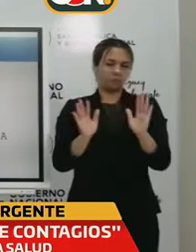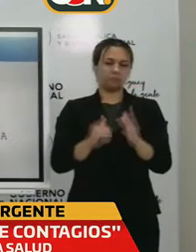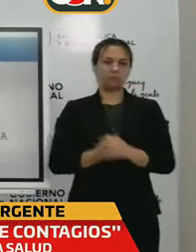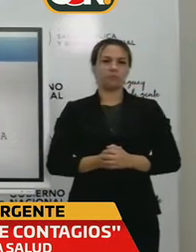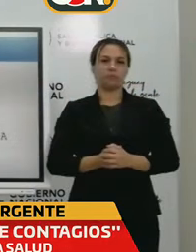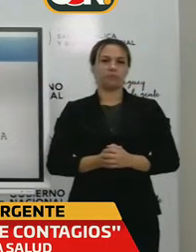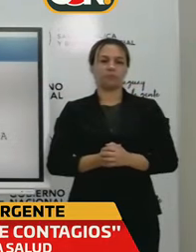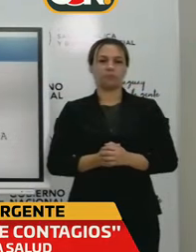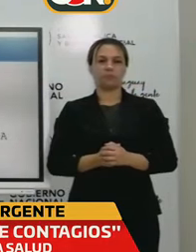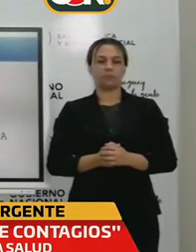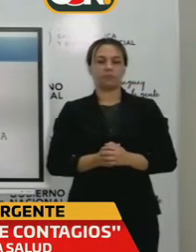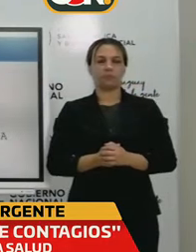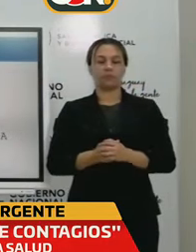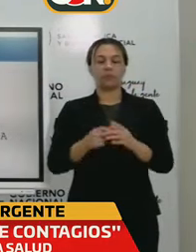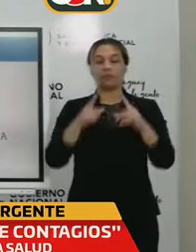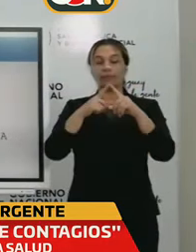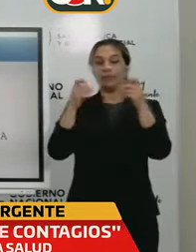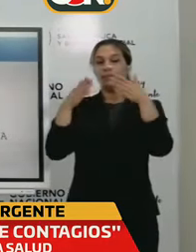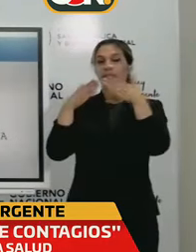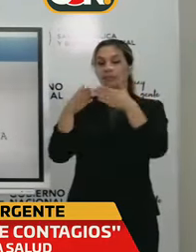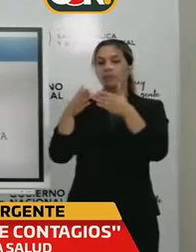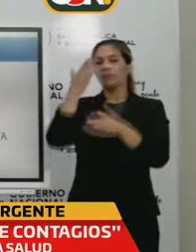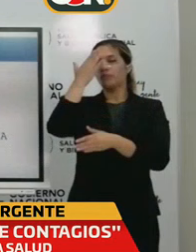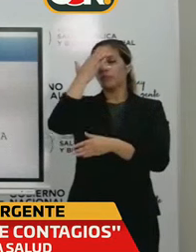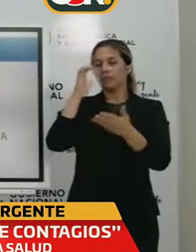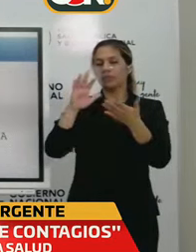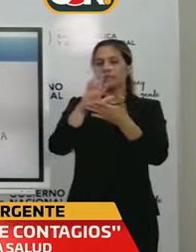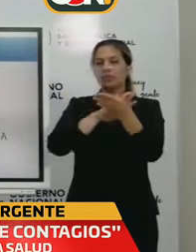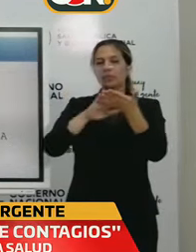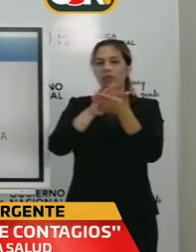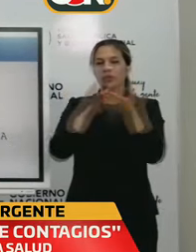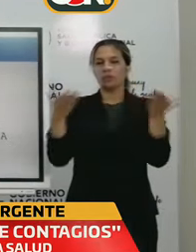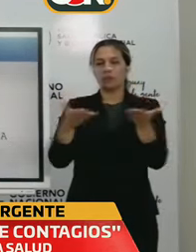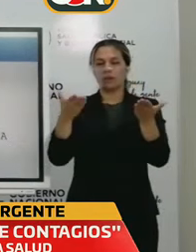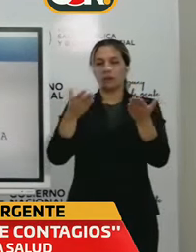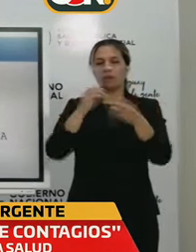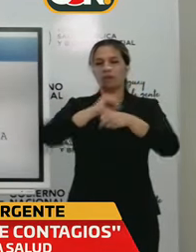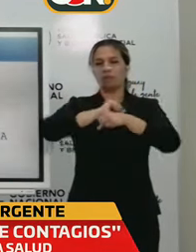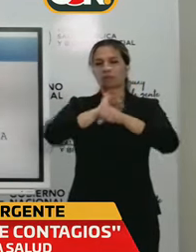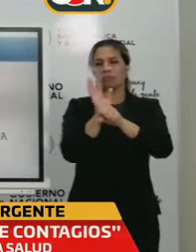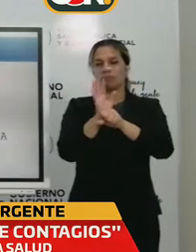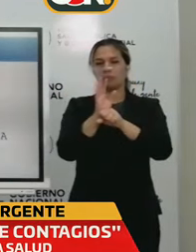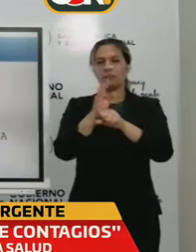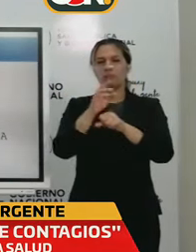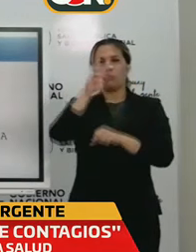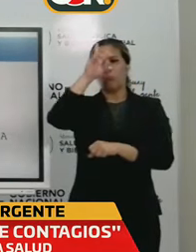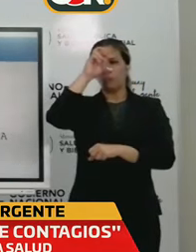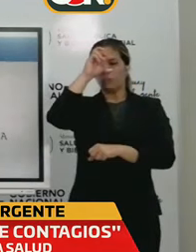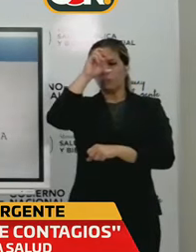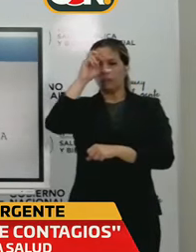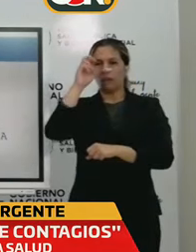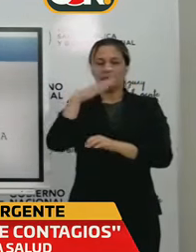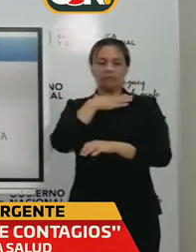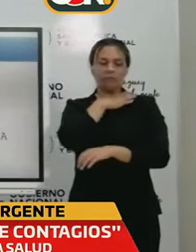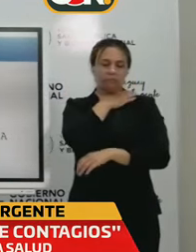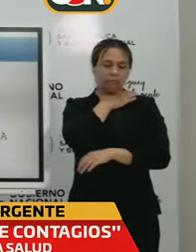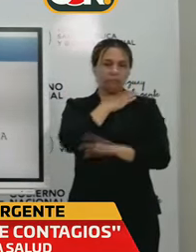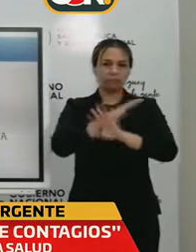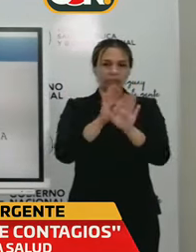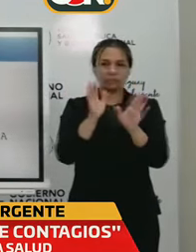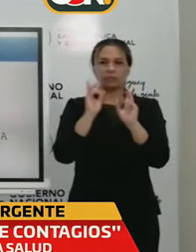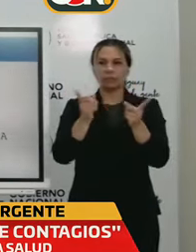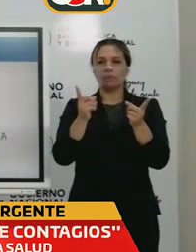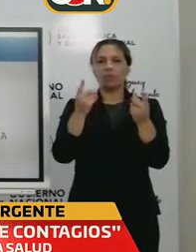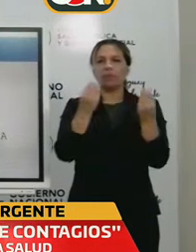Universo 970. ¿Por qué en la etapa más crítica de la pandemia en Paraguay, hospitales colapsados, sin insumos y agotamiento